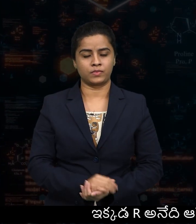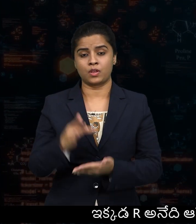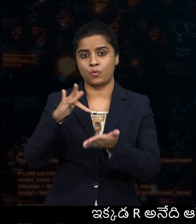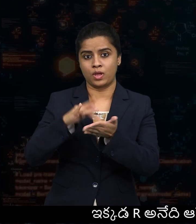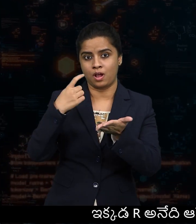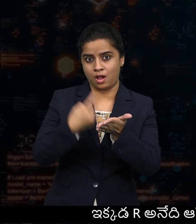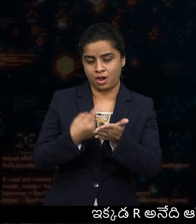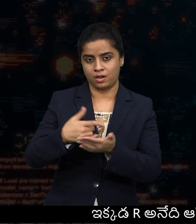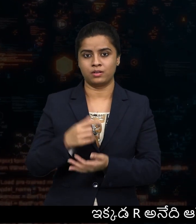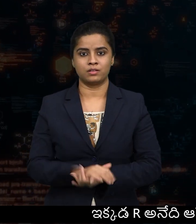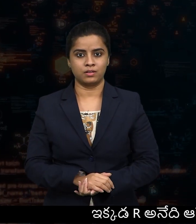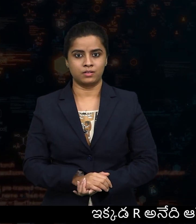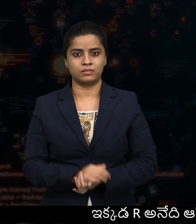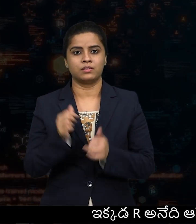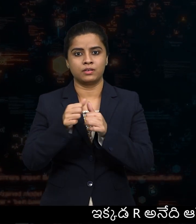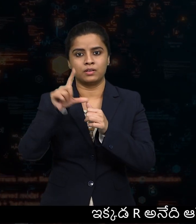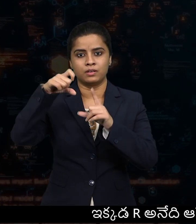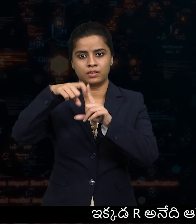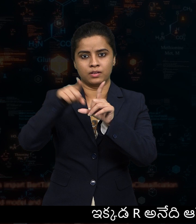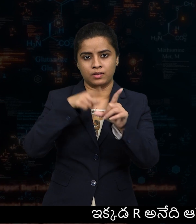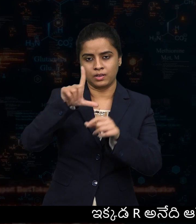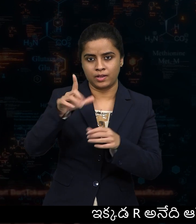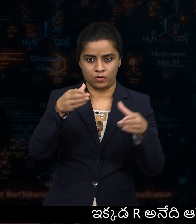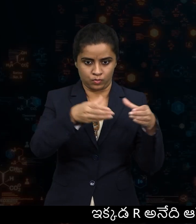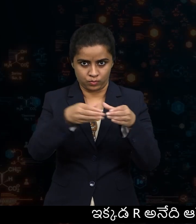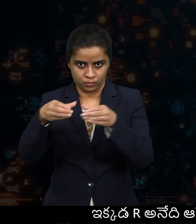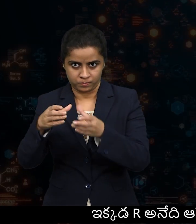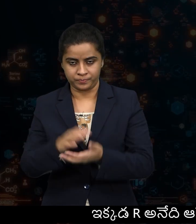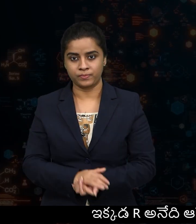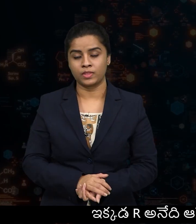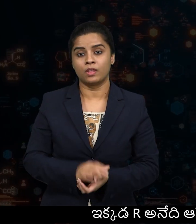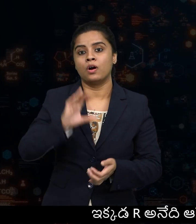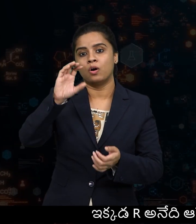ఇక్కడ R అనేది ఆల్కైల్ సమూహం లేదా H అణువు.